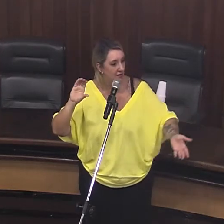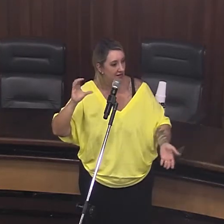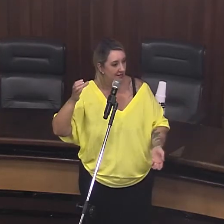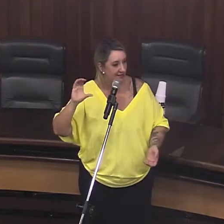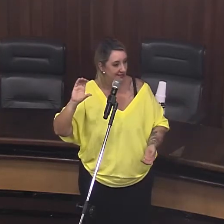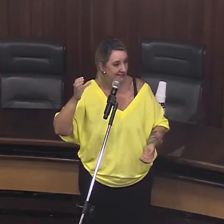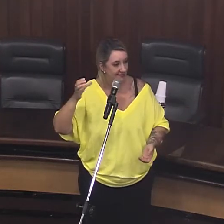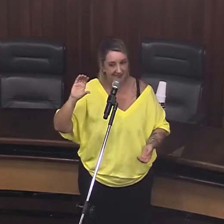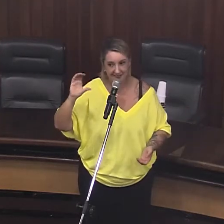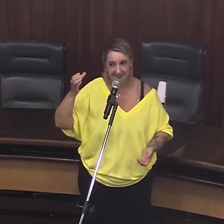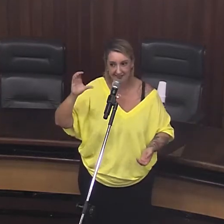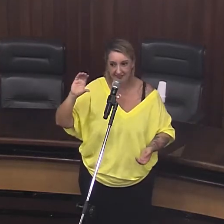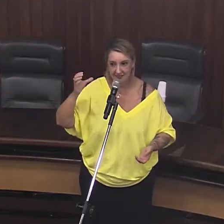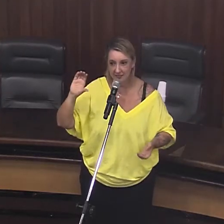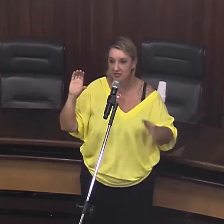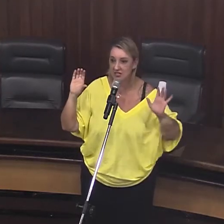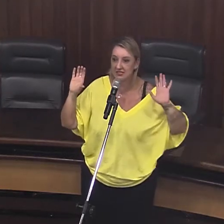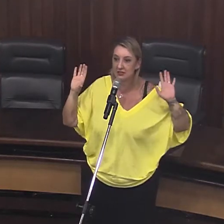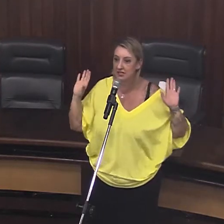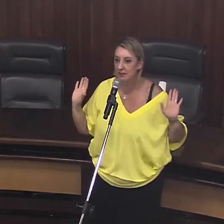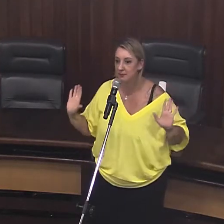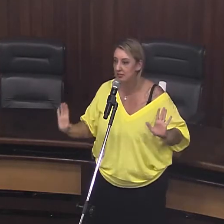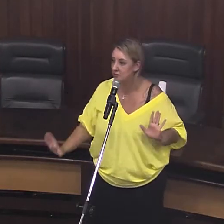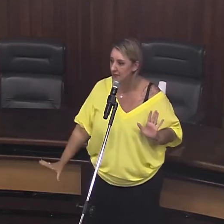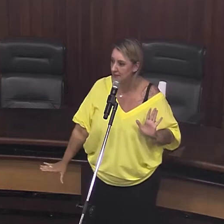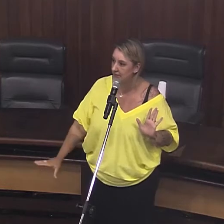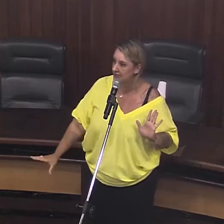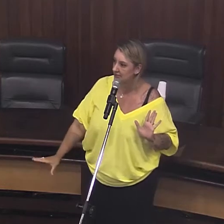Coca-Cola. Então, vocês já estão sabendo pedir uma bebida.